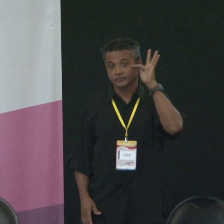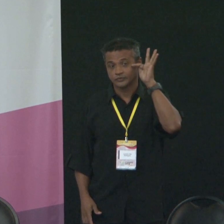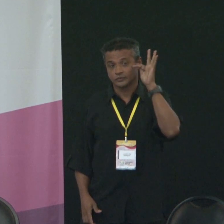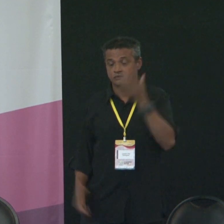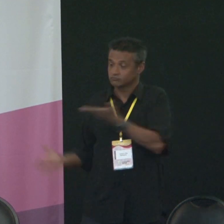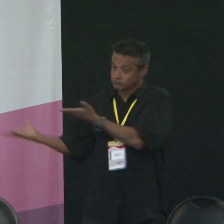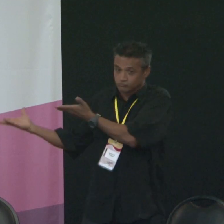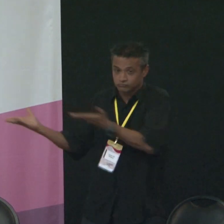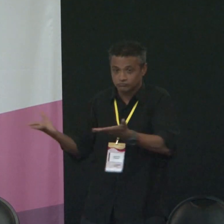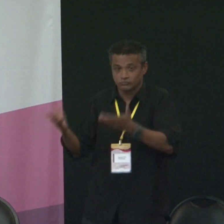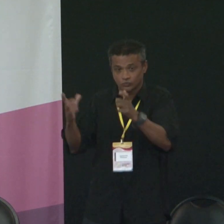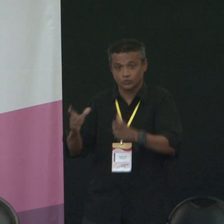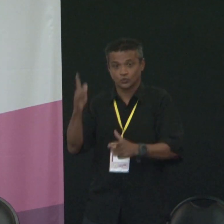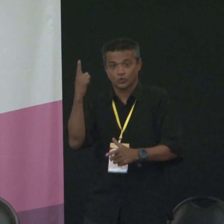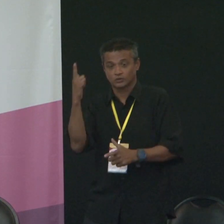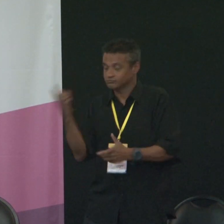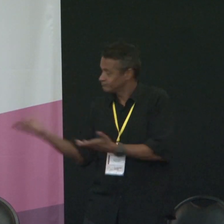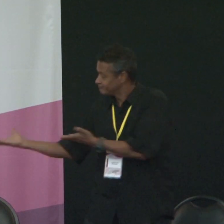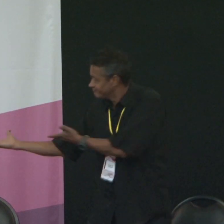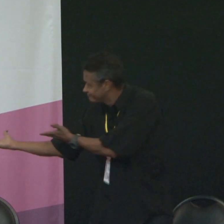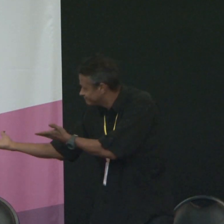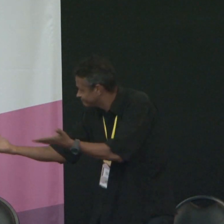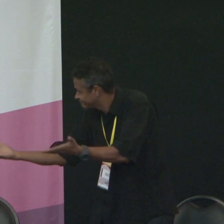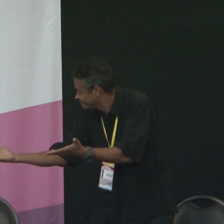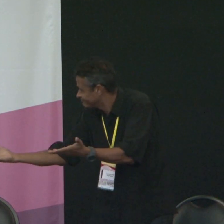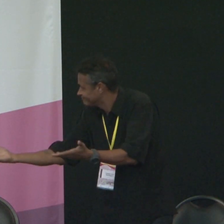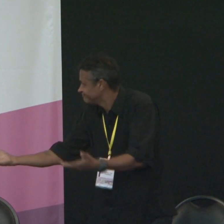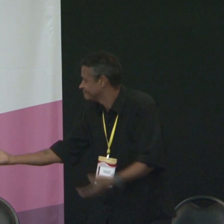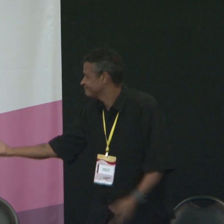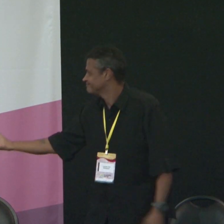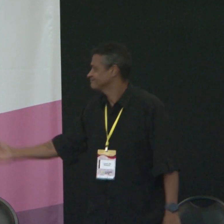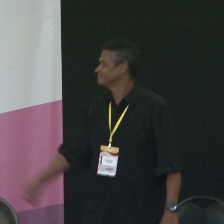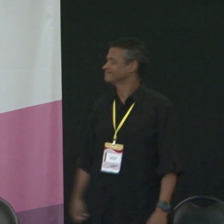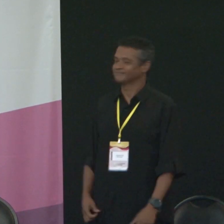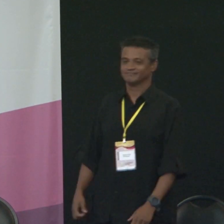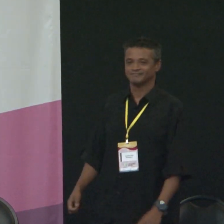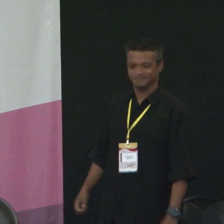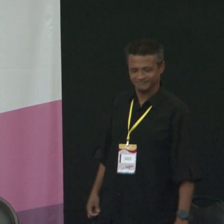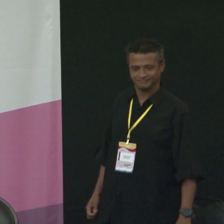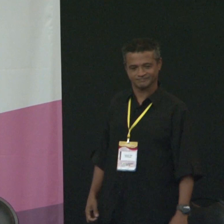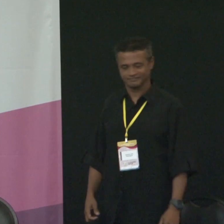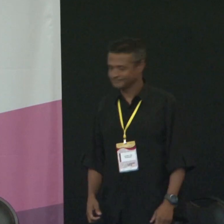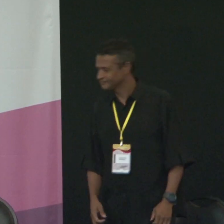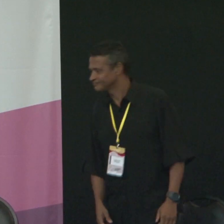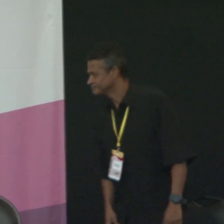Convidamos agora a senhora Letícia Venâncio para iniciar a sua fala.